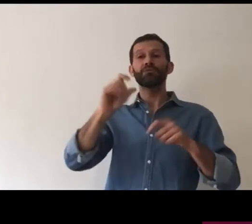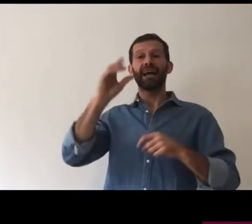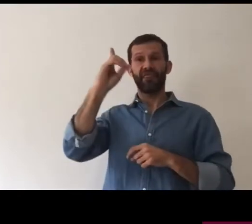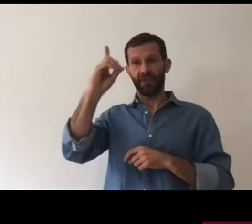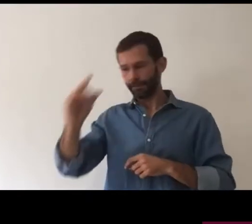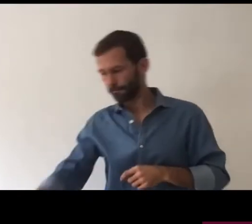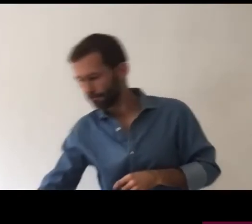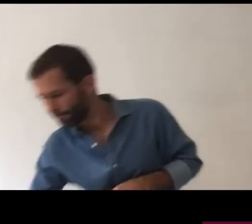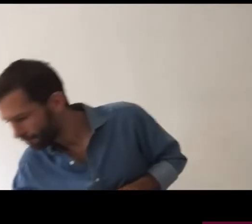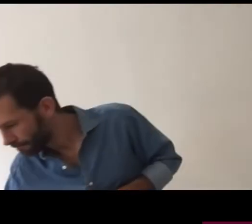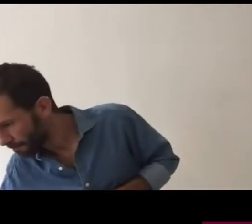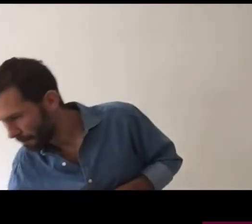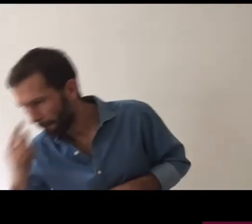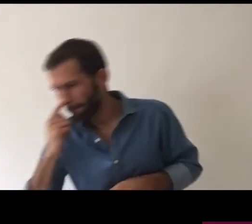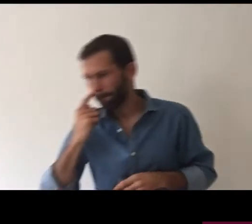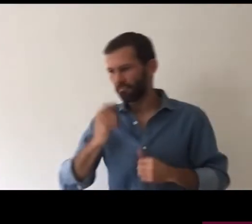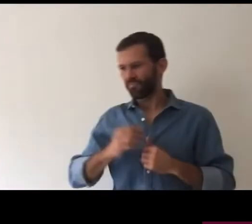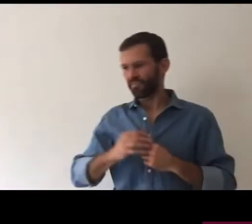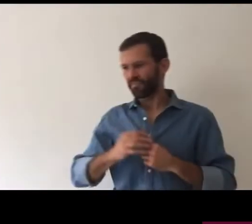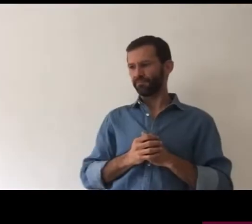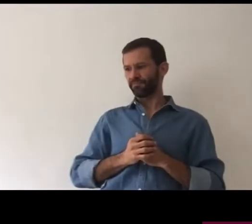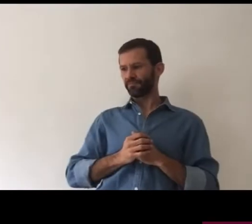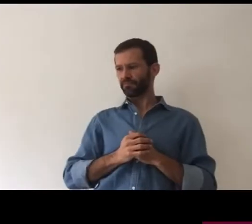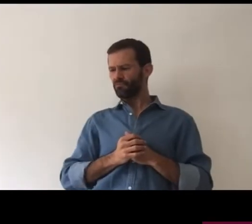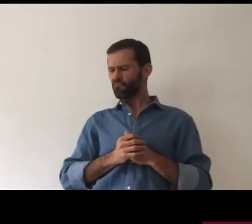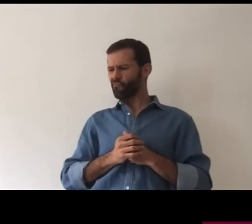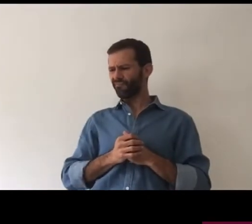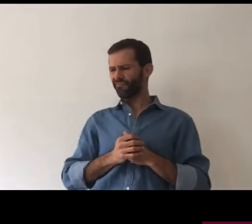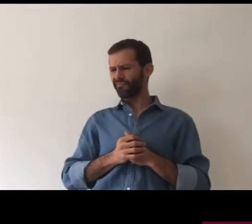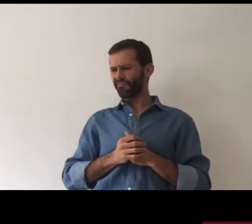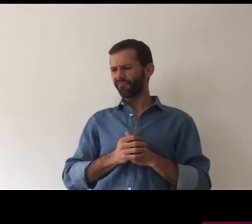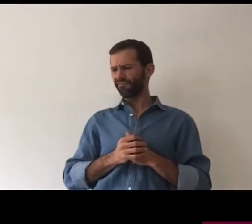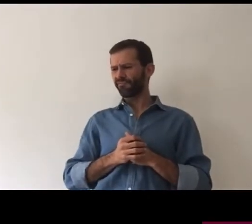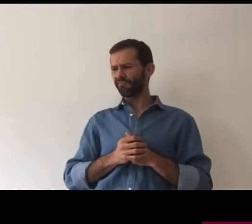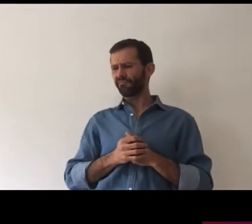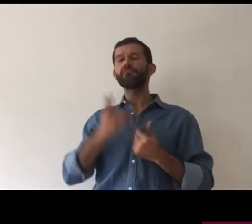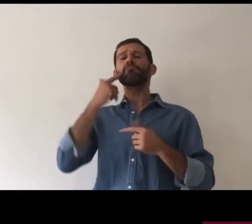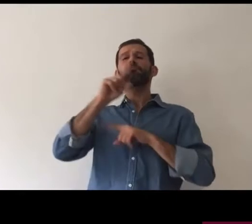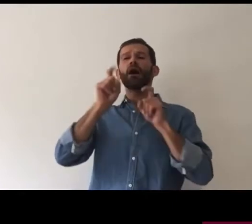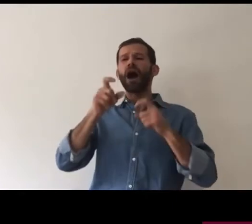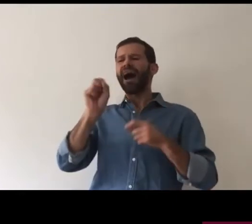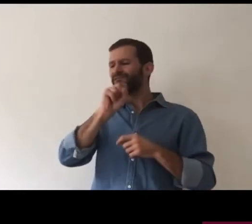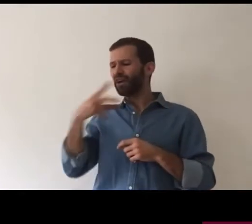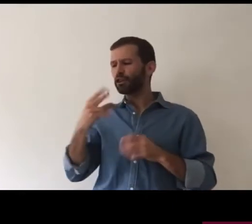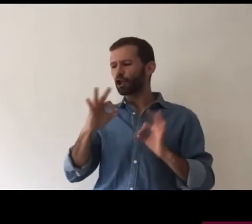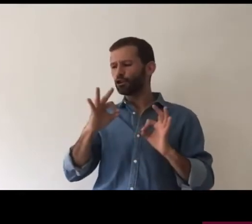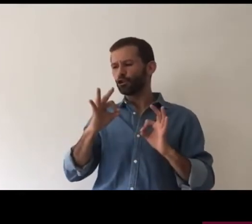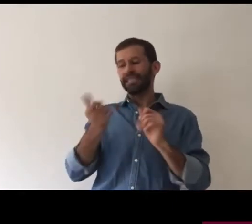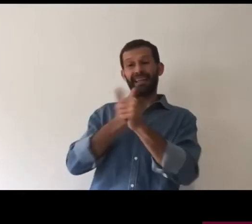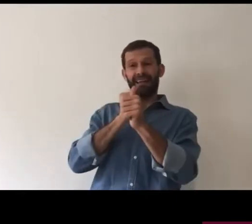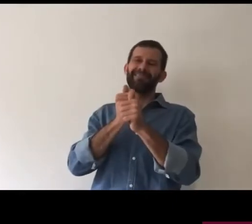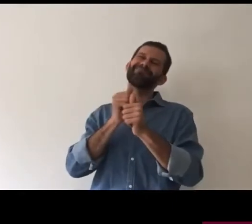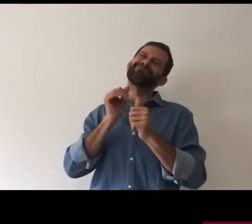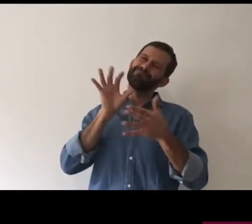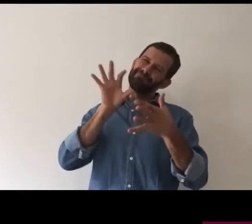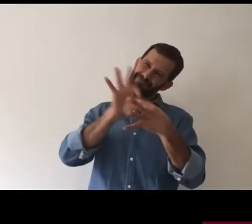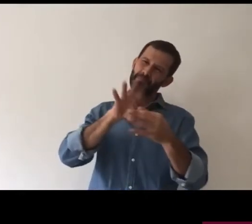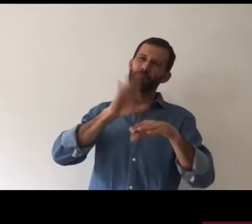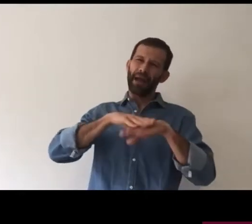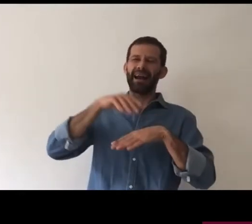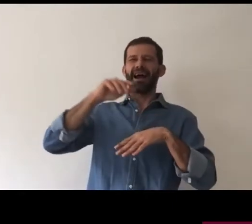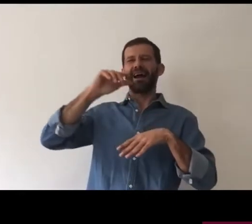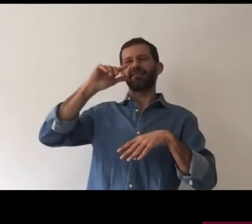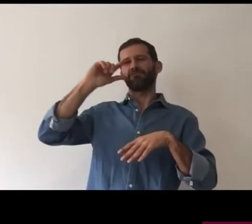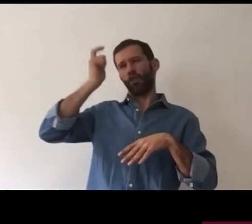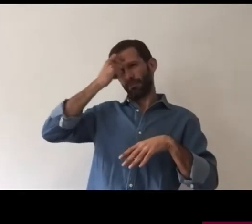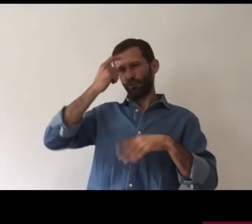estática. Y cuando vamos a la pregunta, esta era la pregunta D, pero cuando vamos a